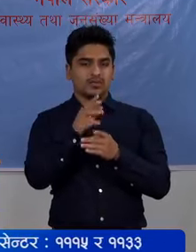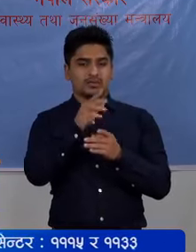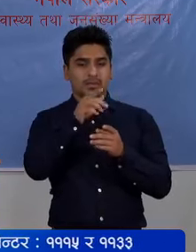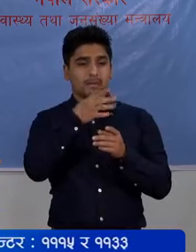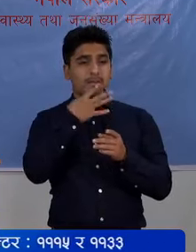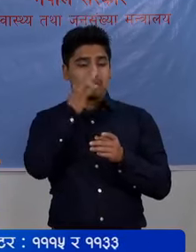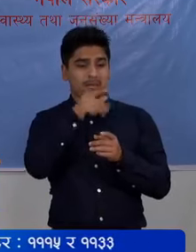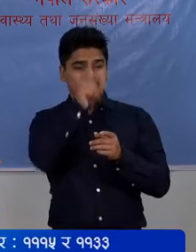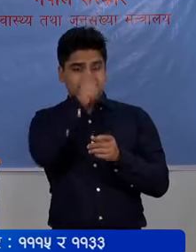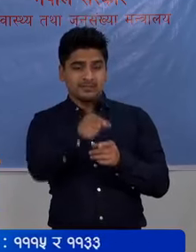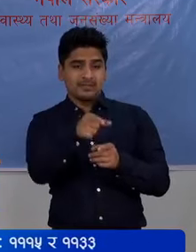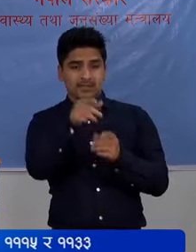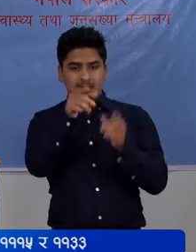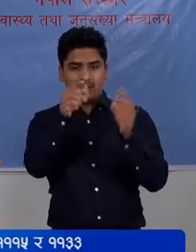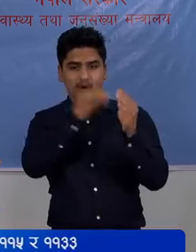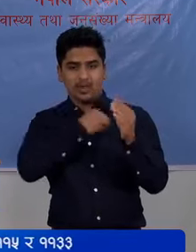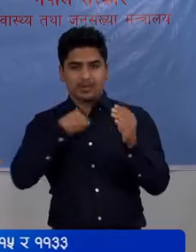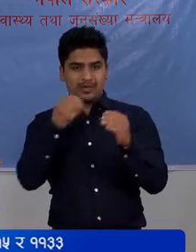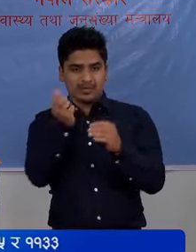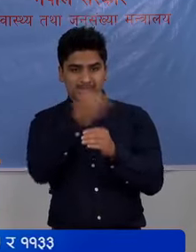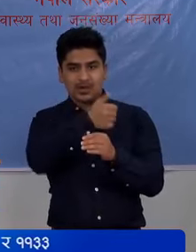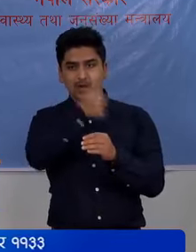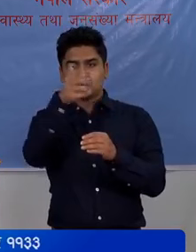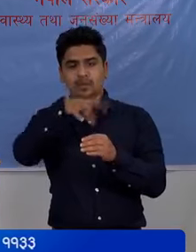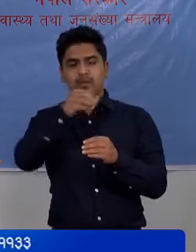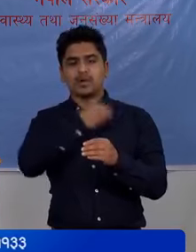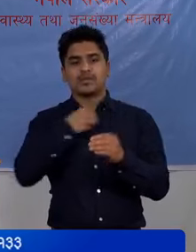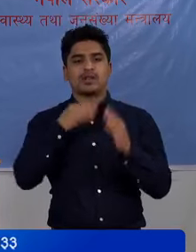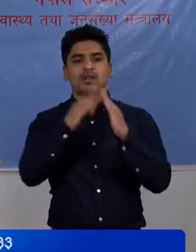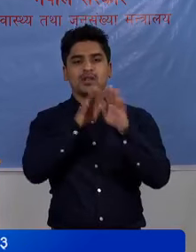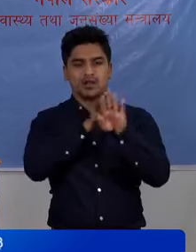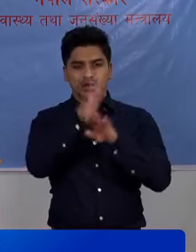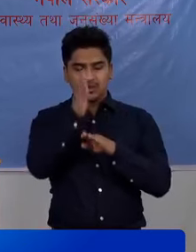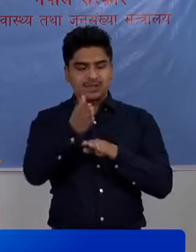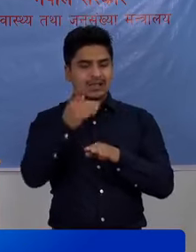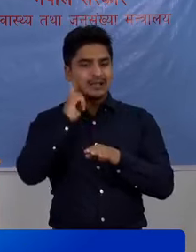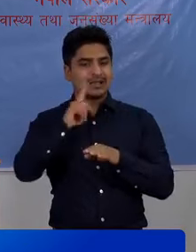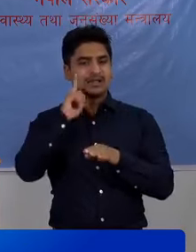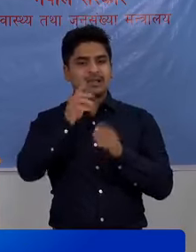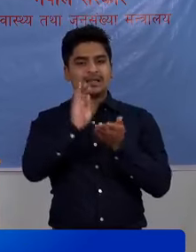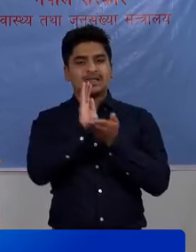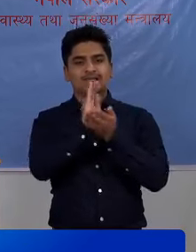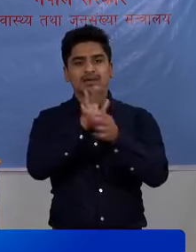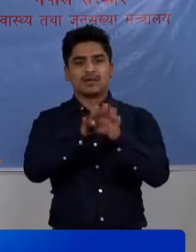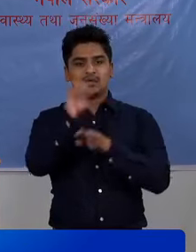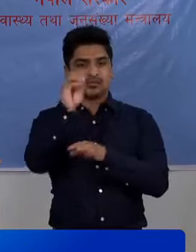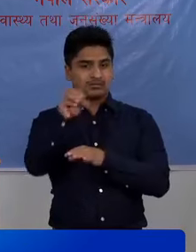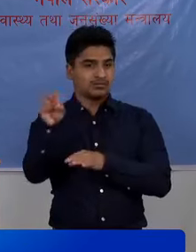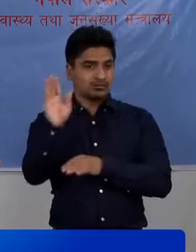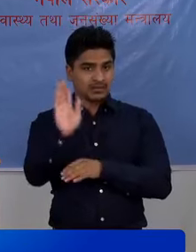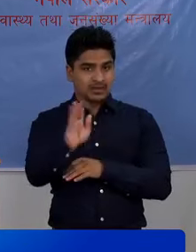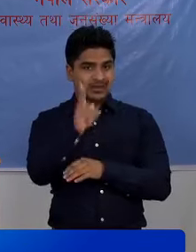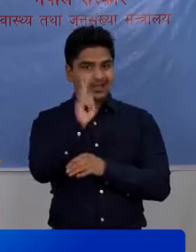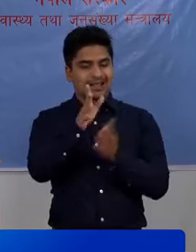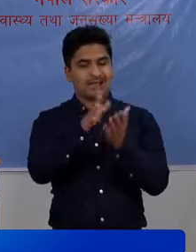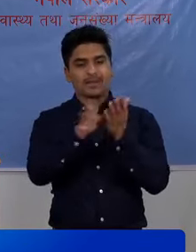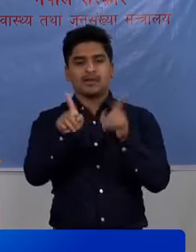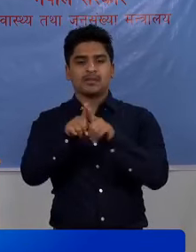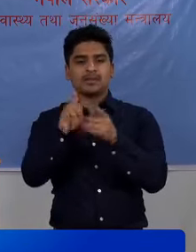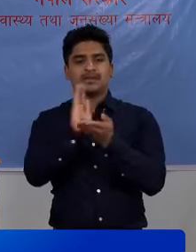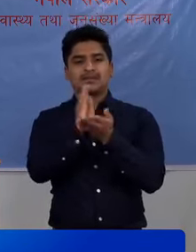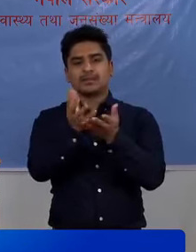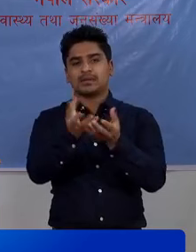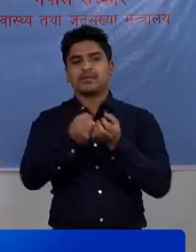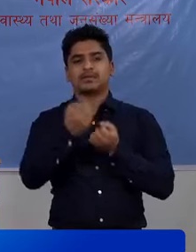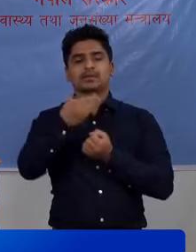हस्पिटल बाहेक अन्ने हस्पिटल अरुले सबईले नियमित सेबाहरु दीर हैकाशन त्यां बाट सेबाली न